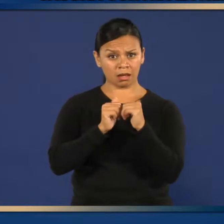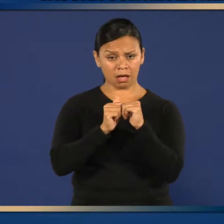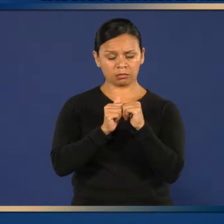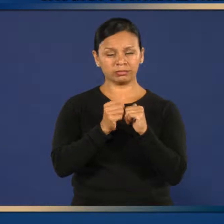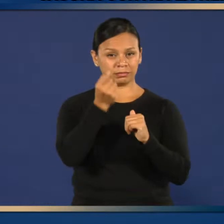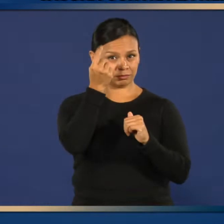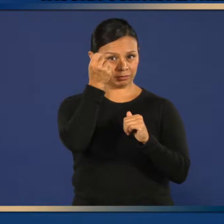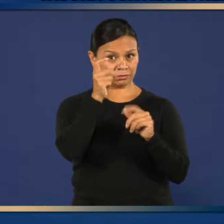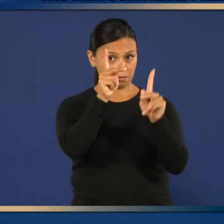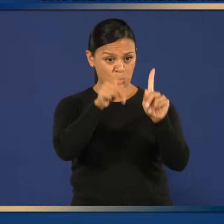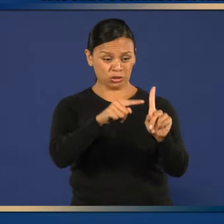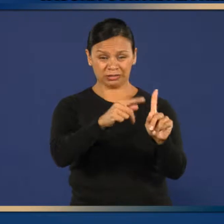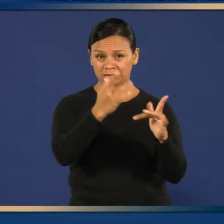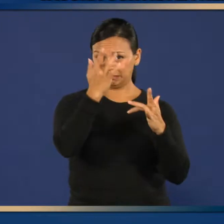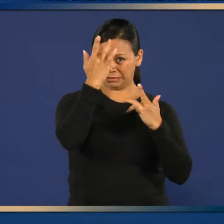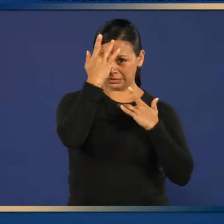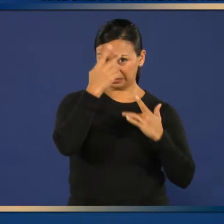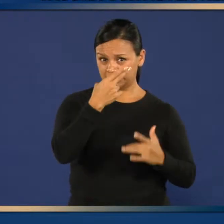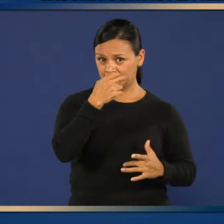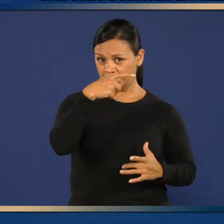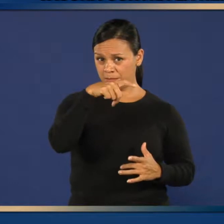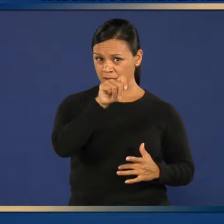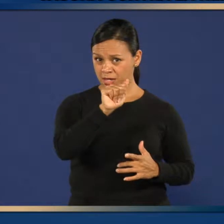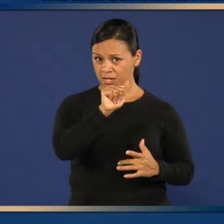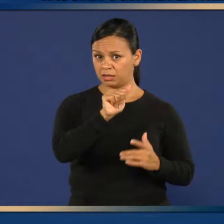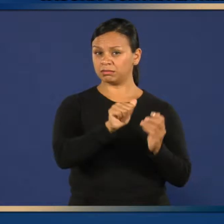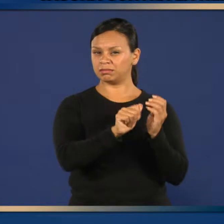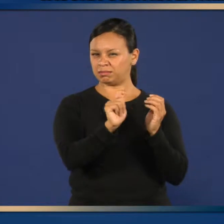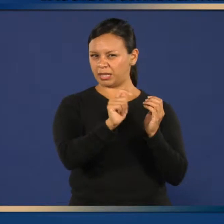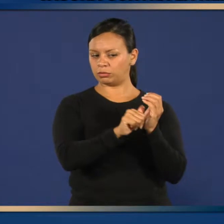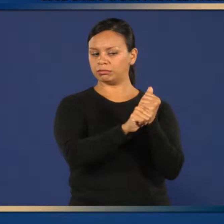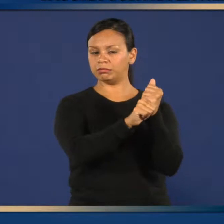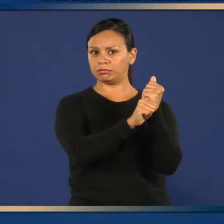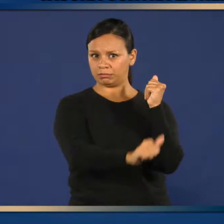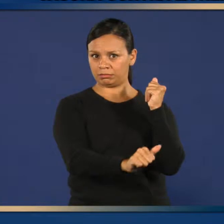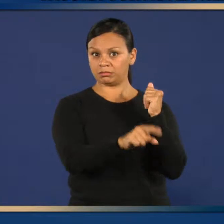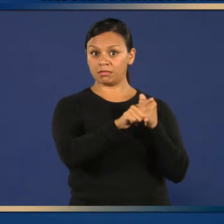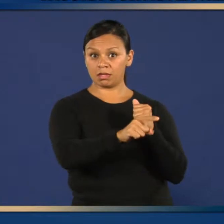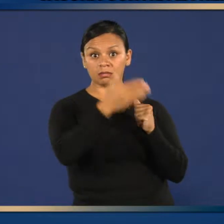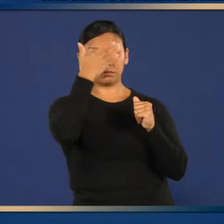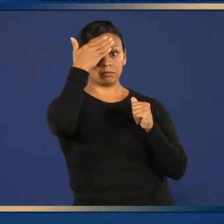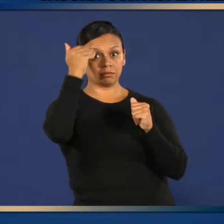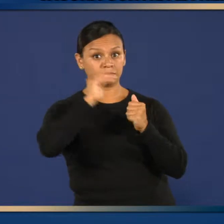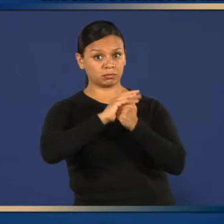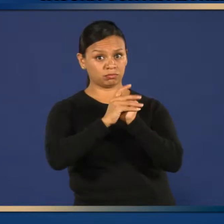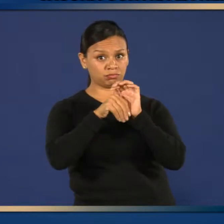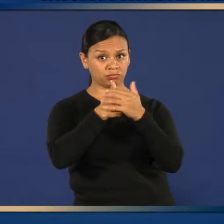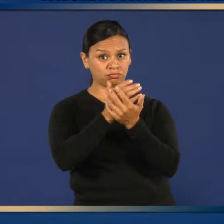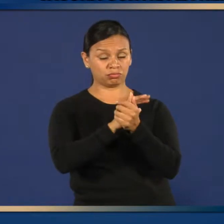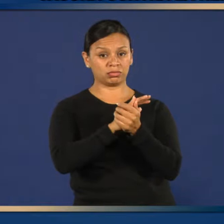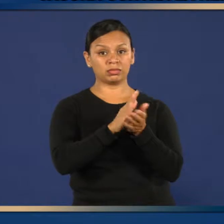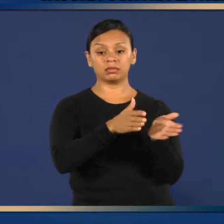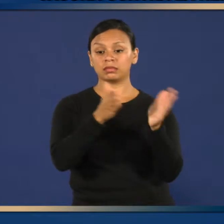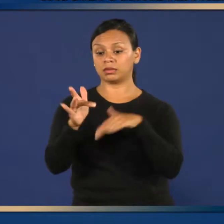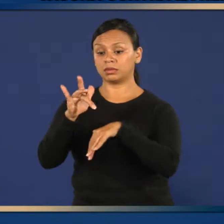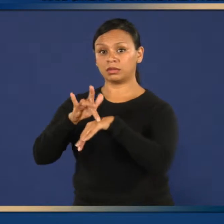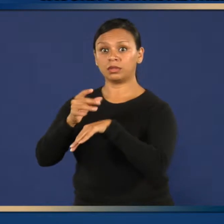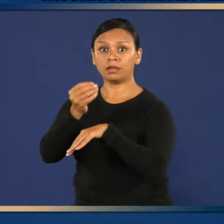veces por comer alimentos o tomar agua que contiene h de